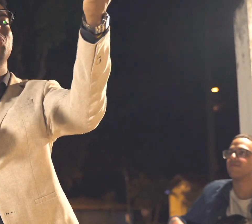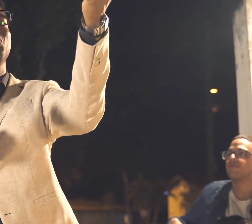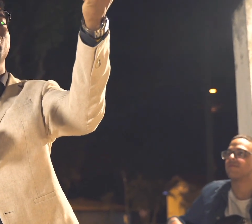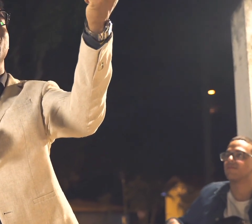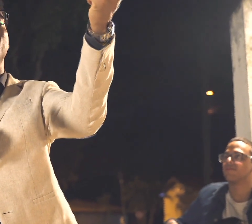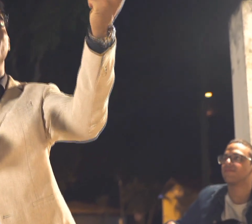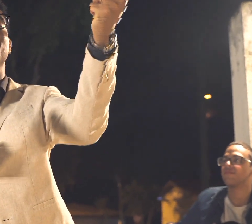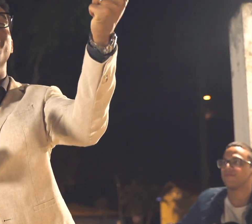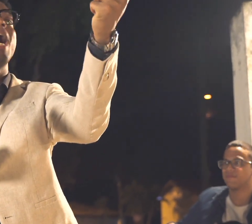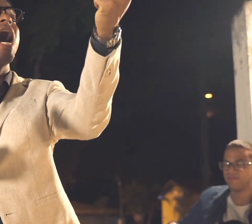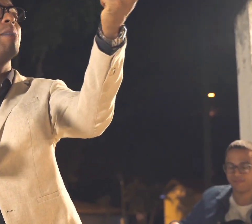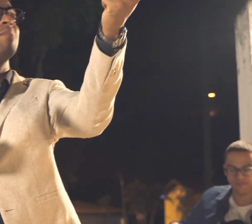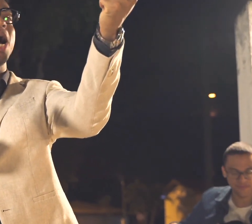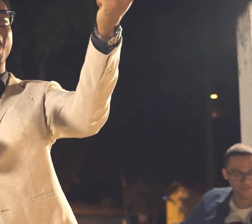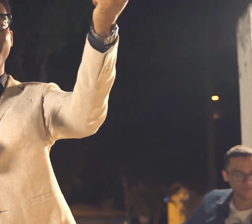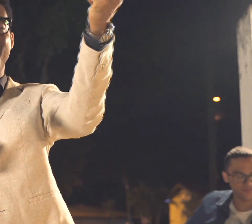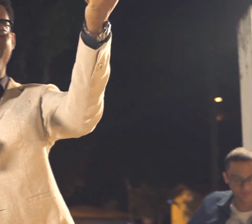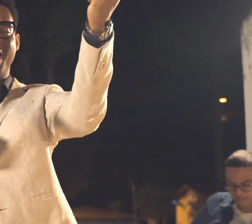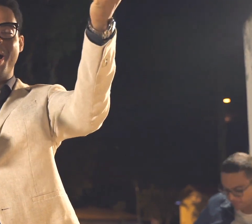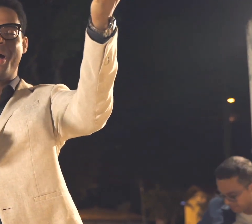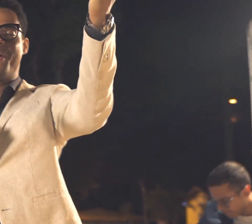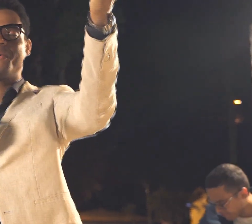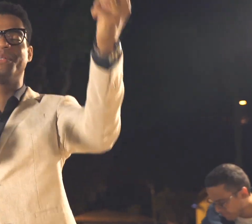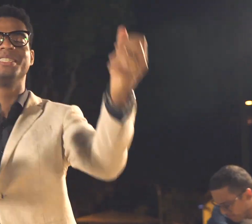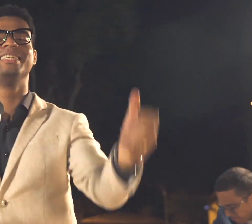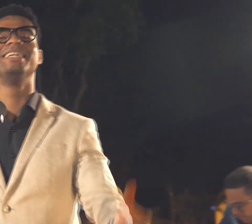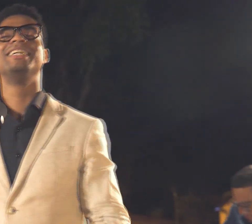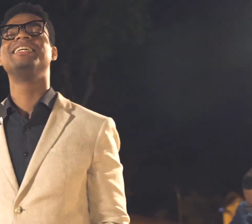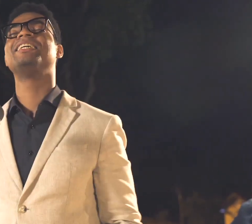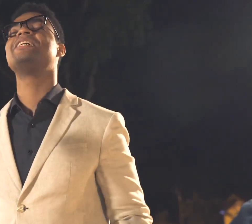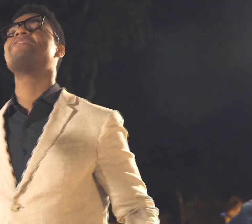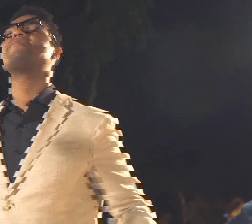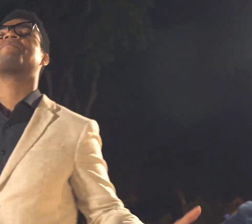em tua mão.